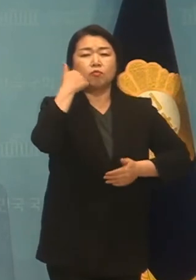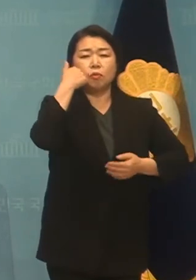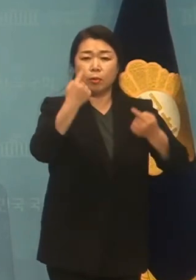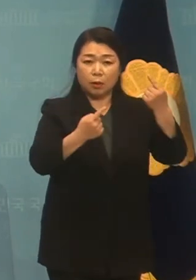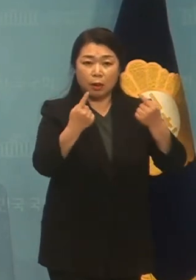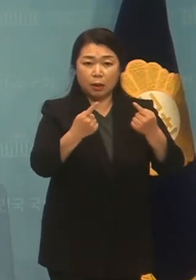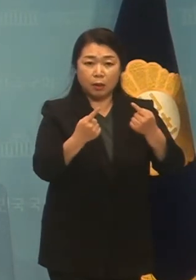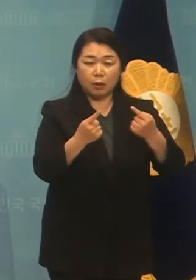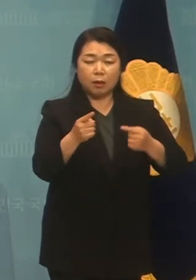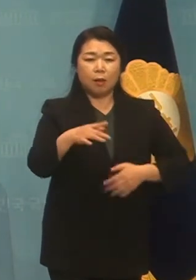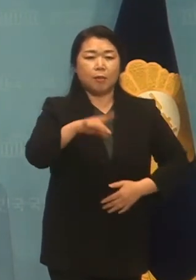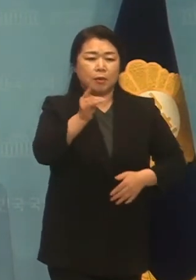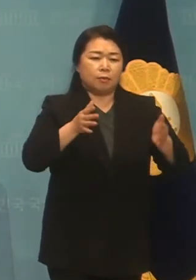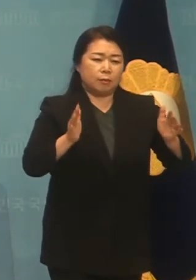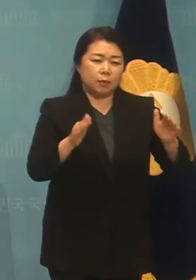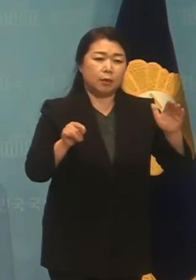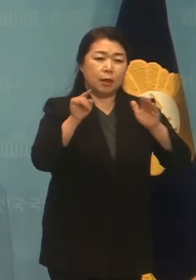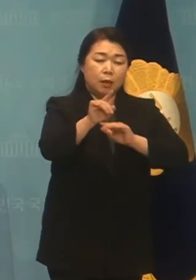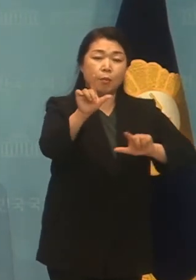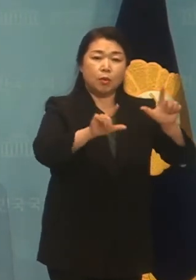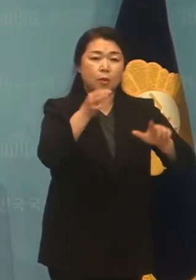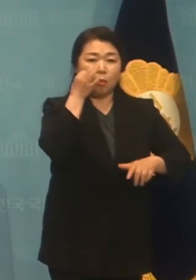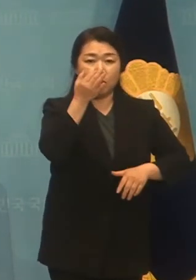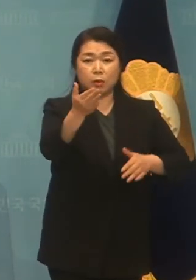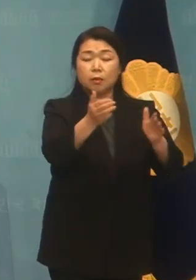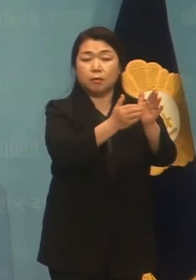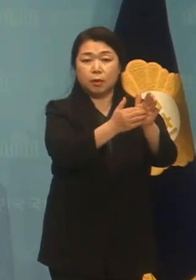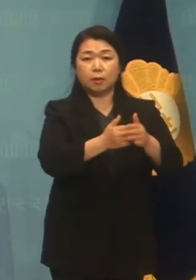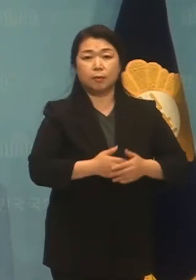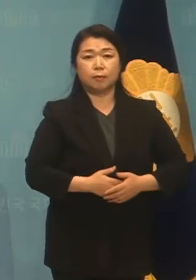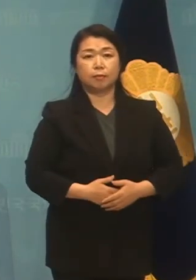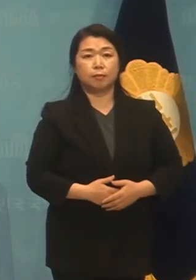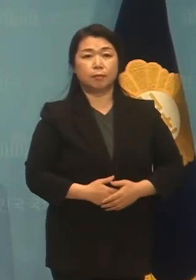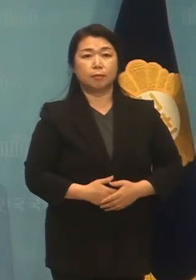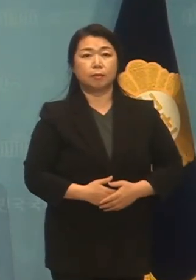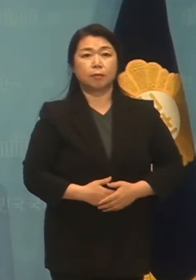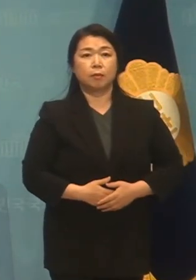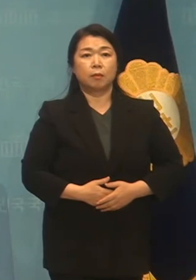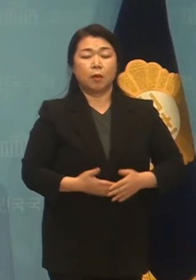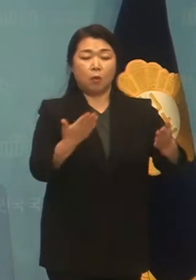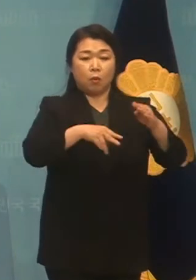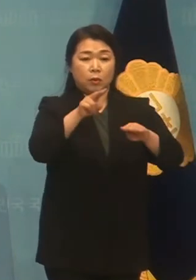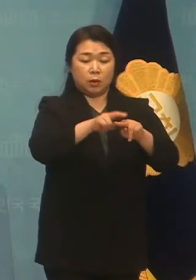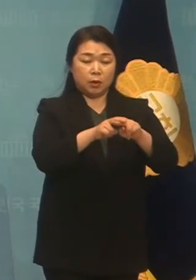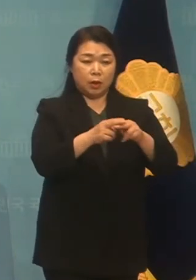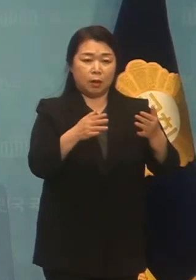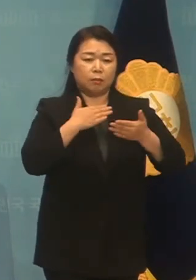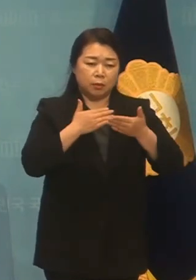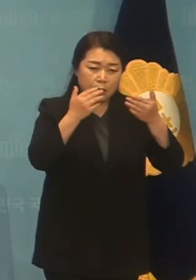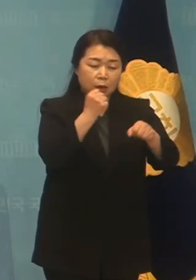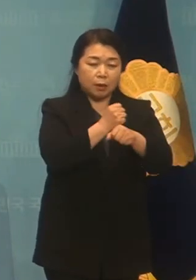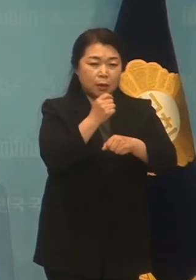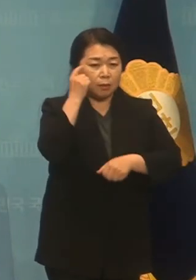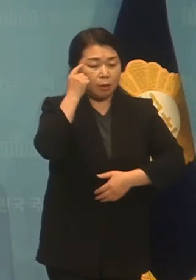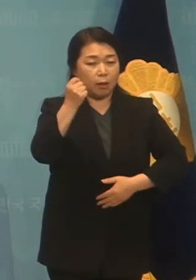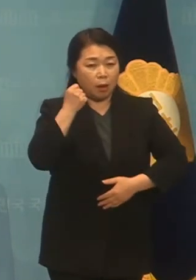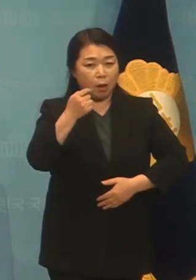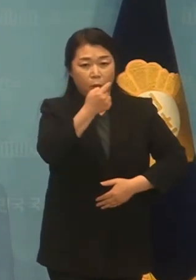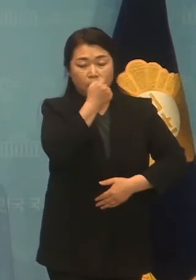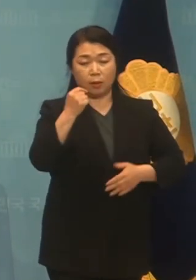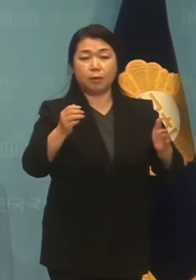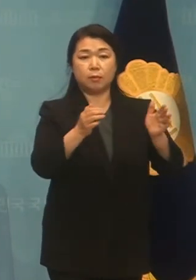누구보다 현장으로 먼저 달려가는 모습을 보여주었습니다. 공직에 헌신하겠다는 의지 또한